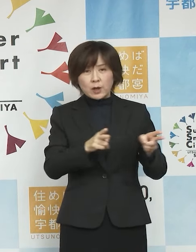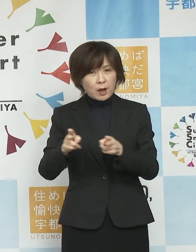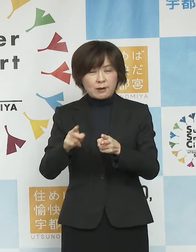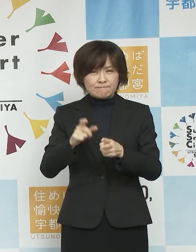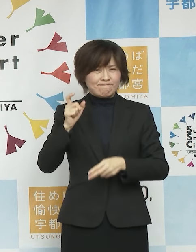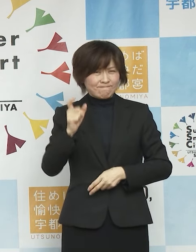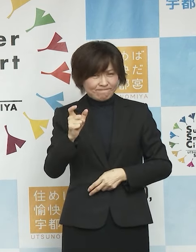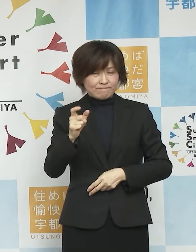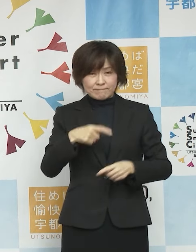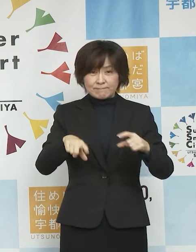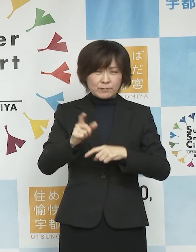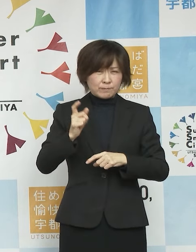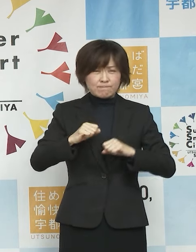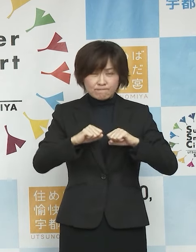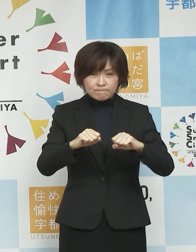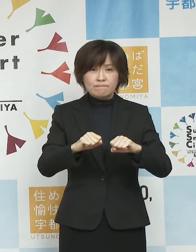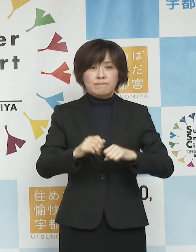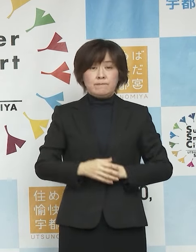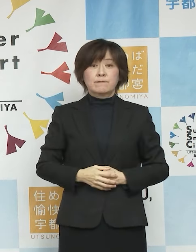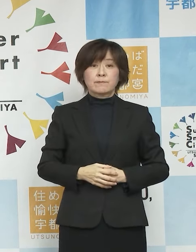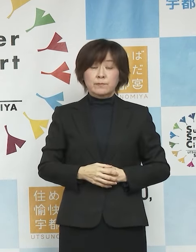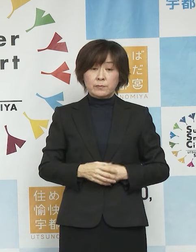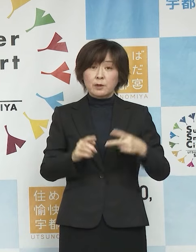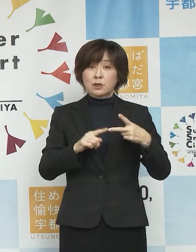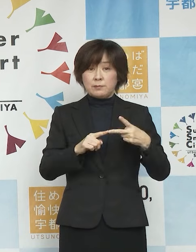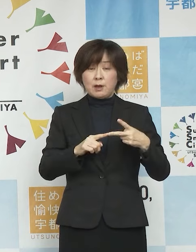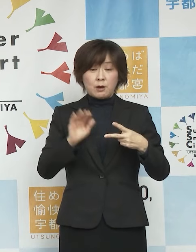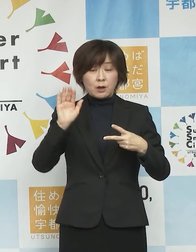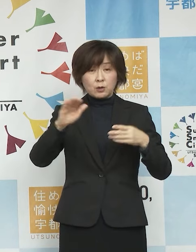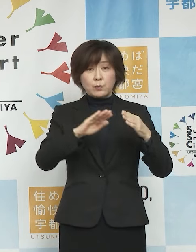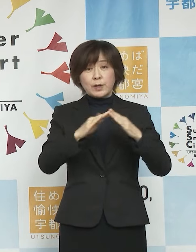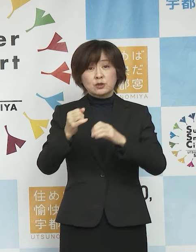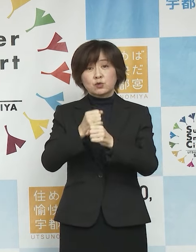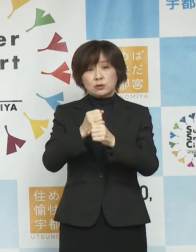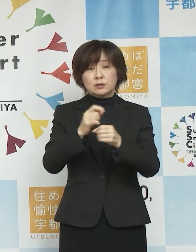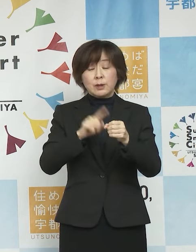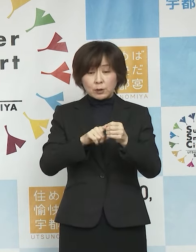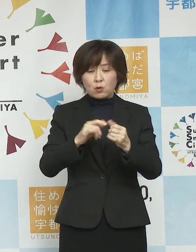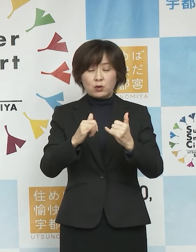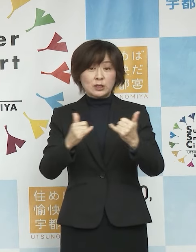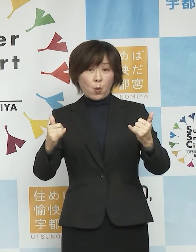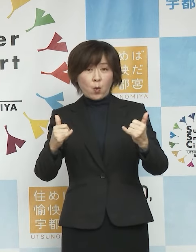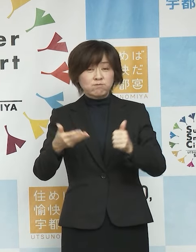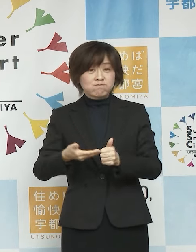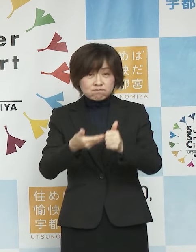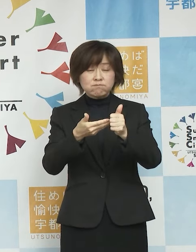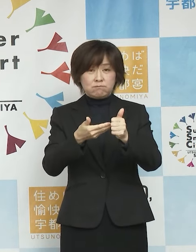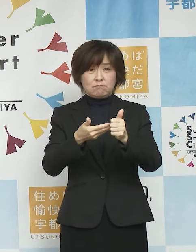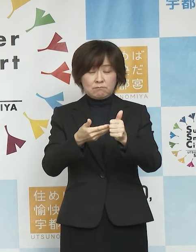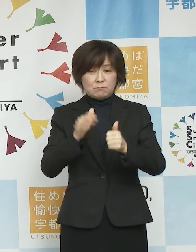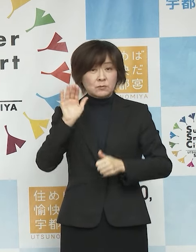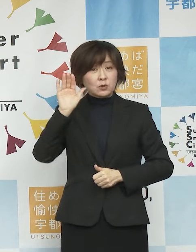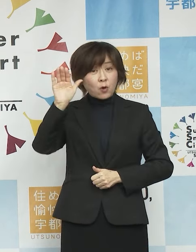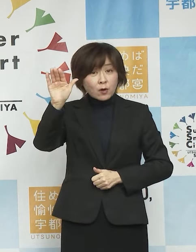に強化してまいります。2つ目は、これからのまちづくりを担う人づくりであります。まず将来を